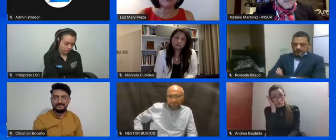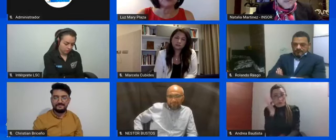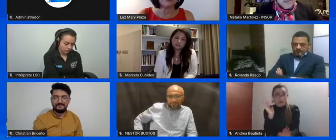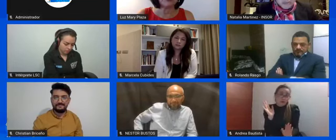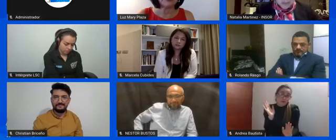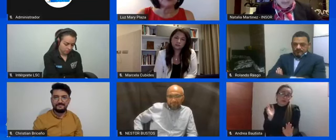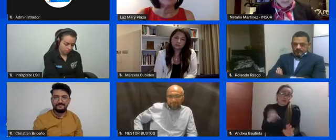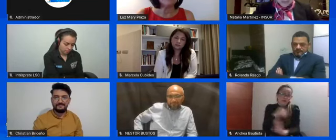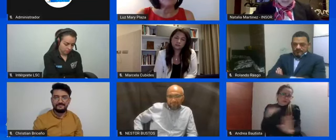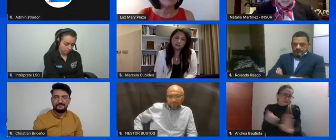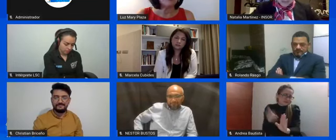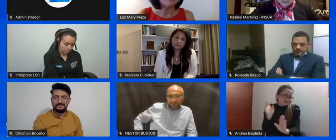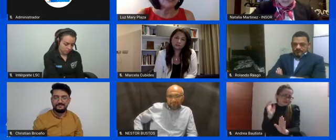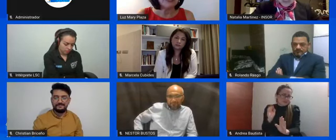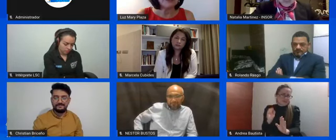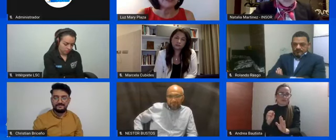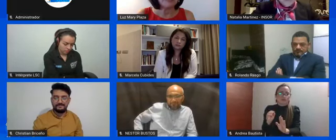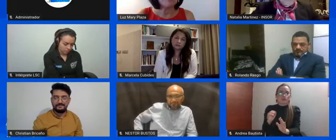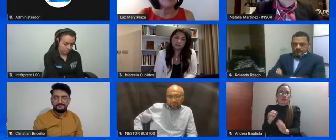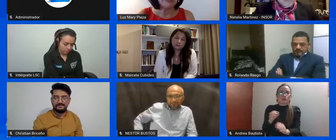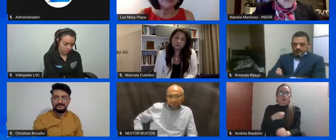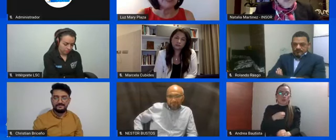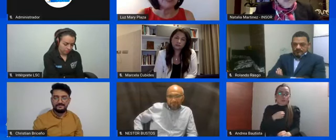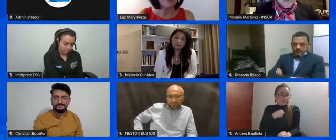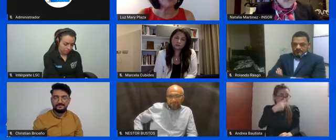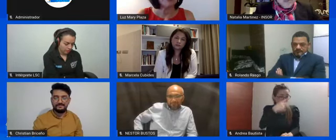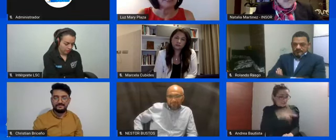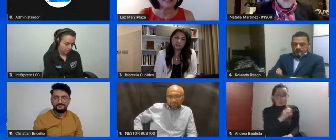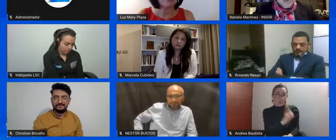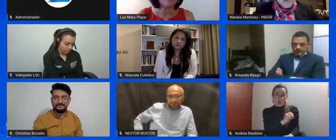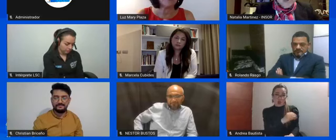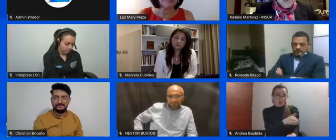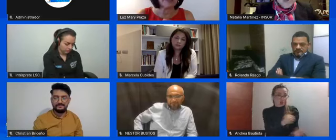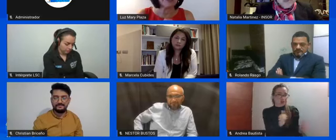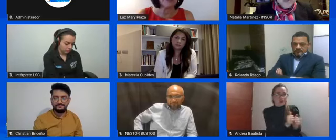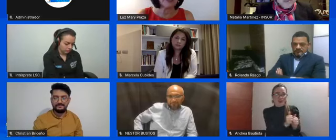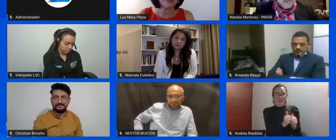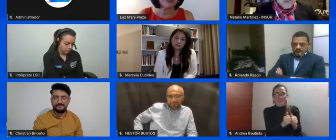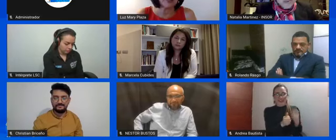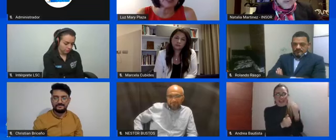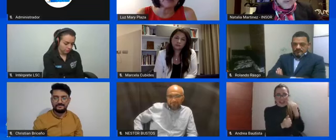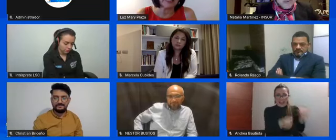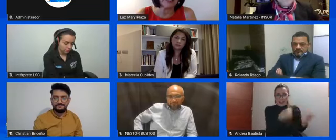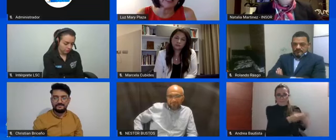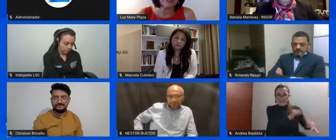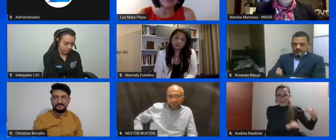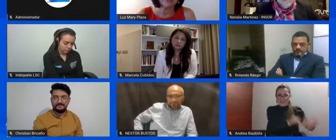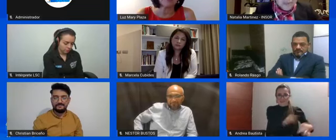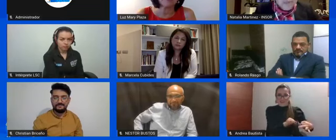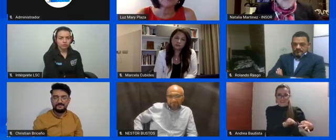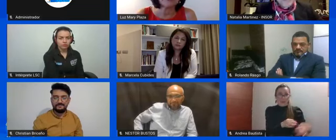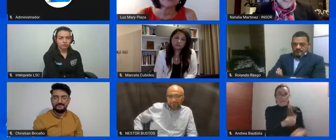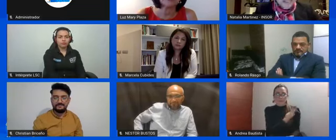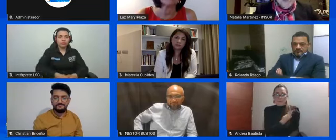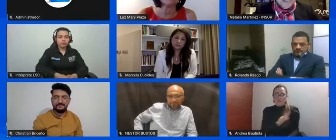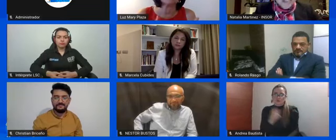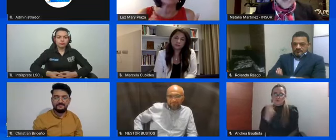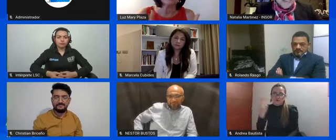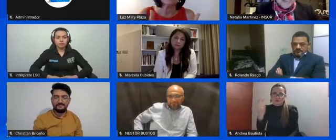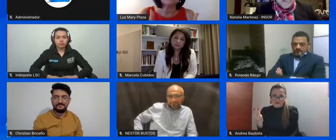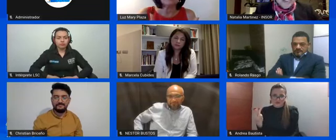y el auditorio. Yo me fui con mi niñera y con mi hijo a las conferencias de los sordos, pero también era directora de la conferencia de